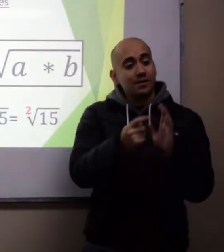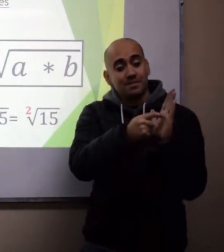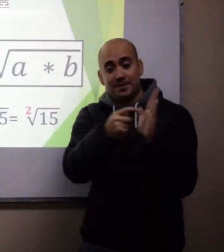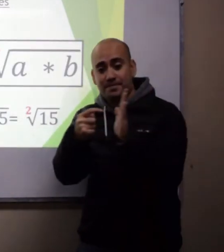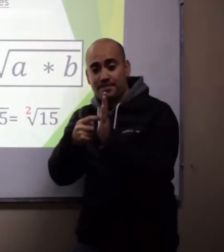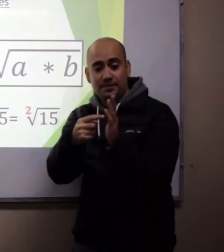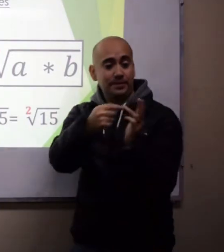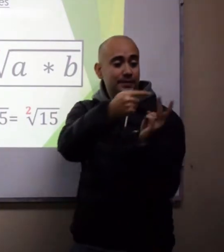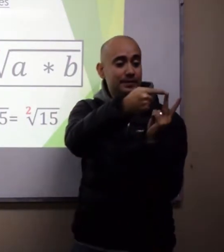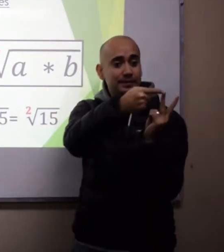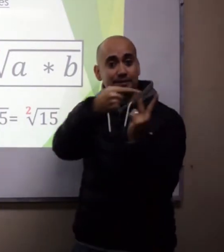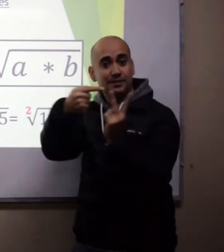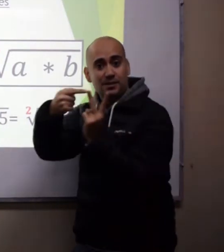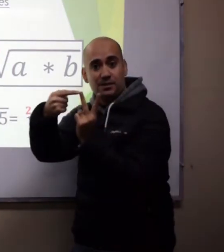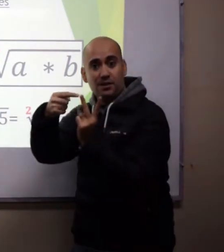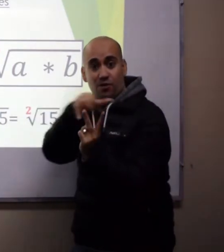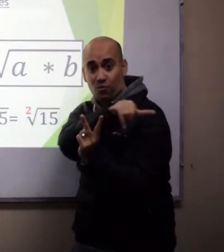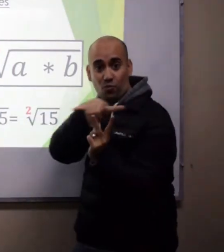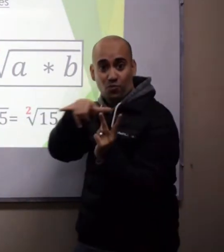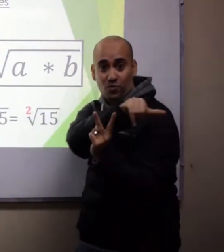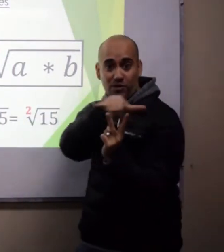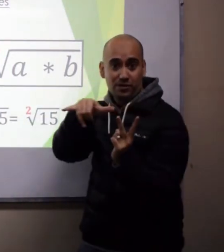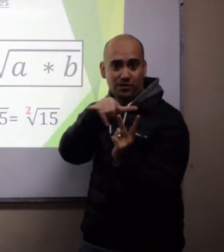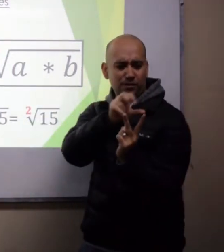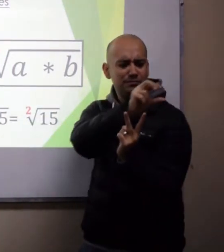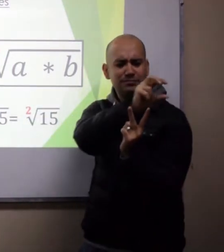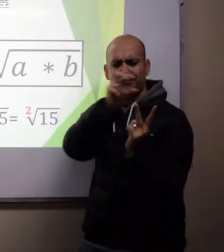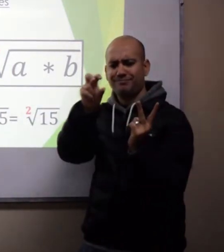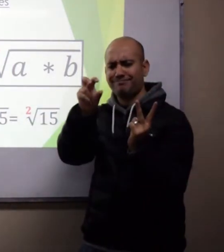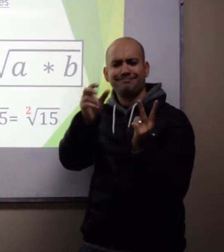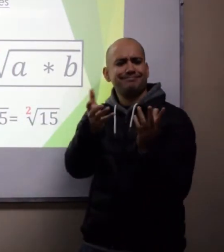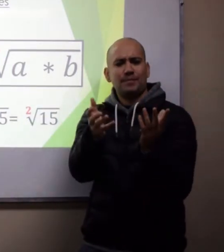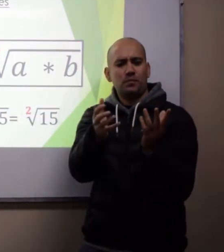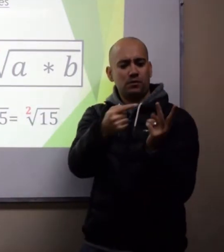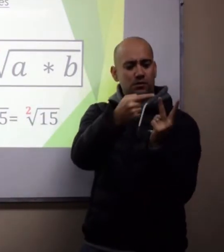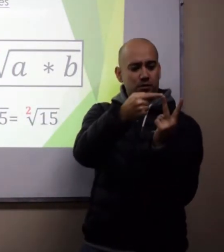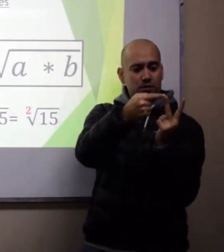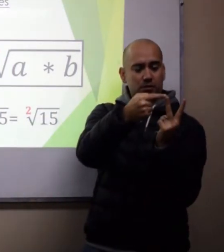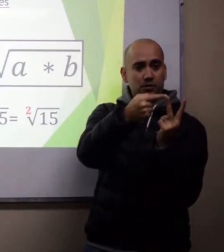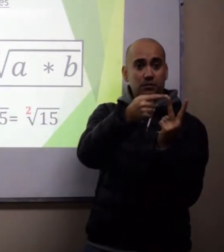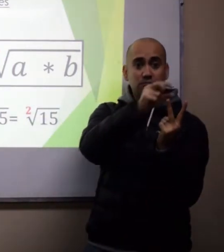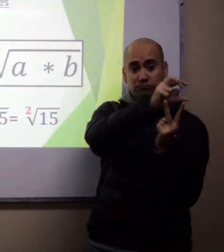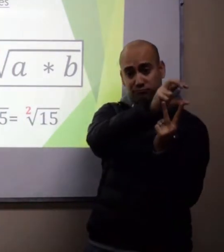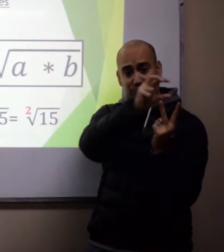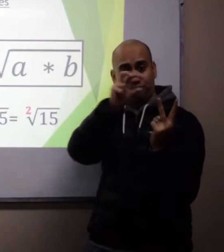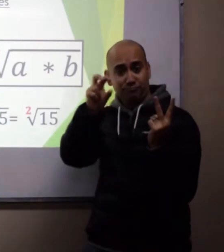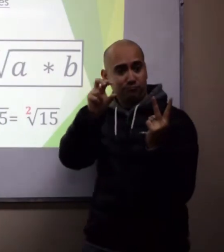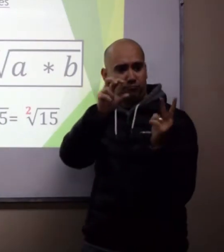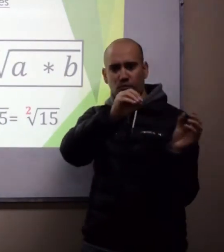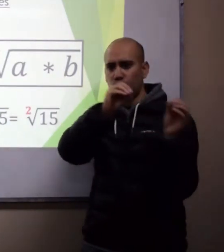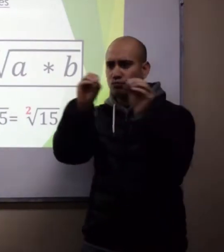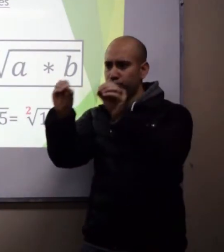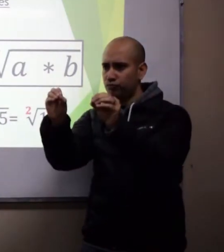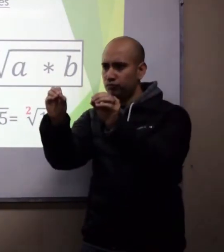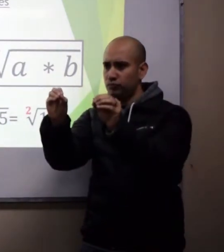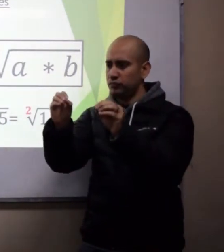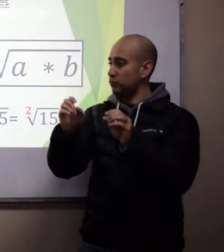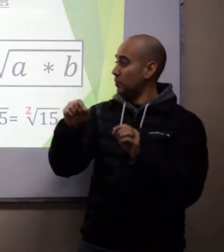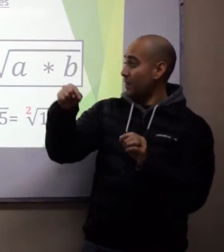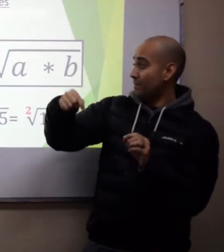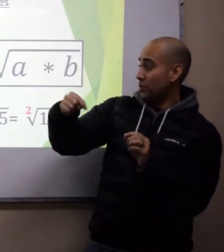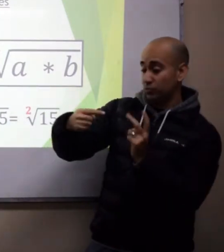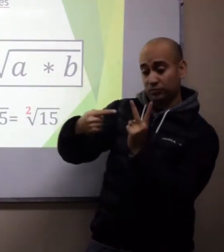Multiplicación de raíces con igual índice. Se conservan los índices y se multiplican los